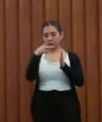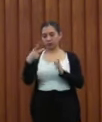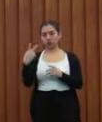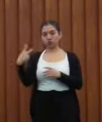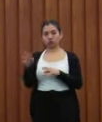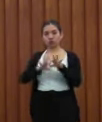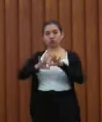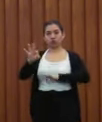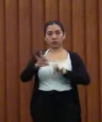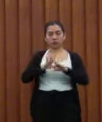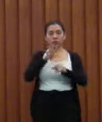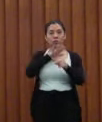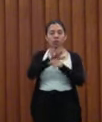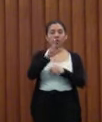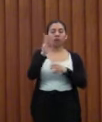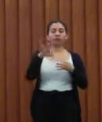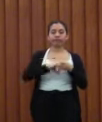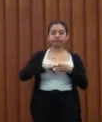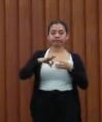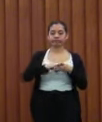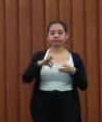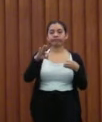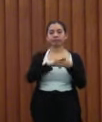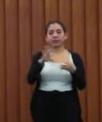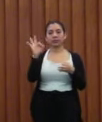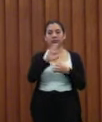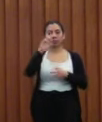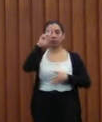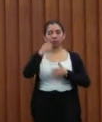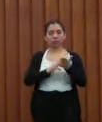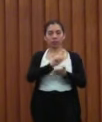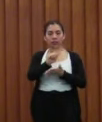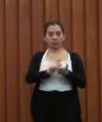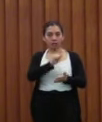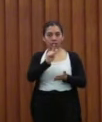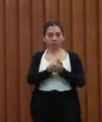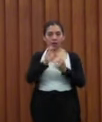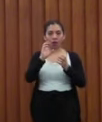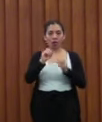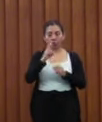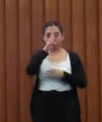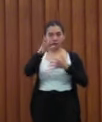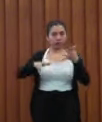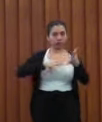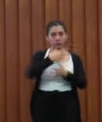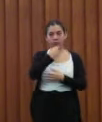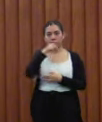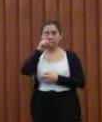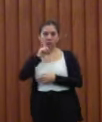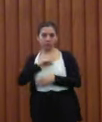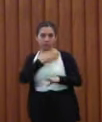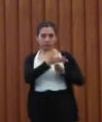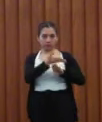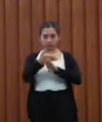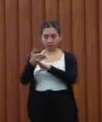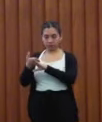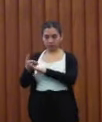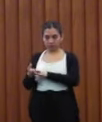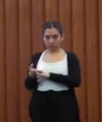se centra en temas de incidencia delictiva, violencia de género y personas desaparecidas, publicado en distintas